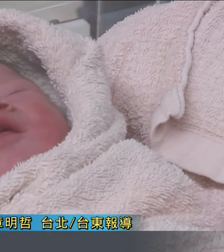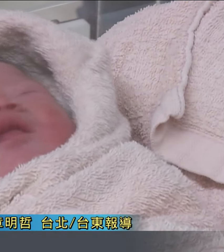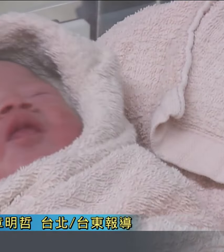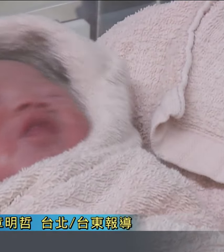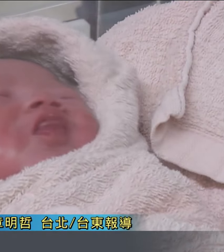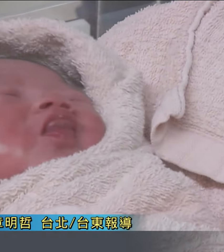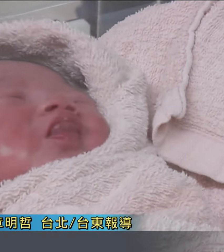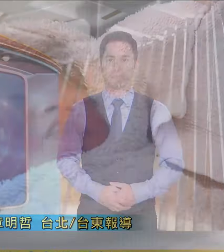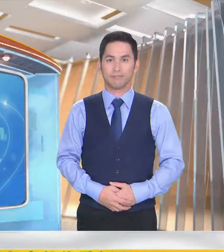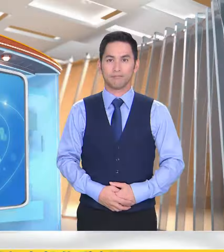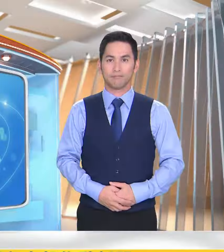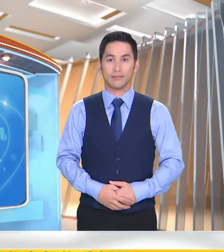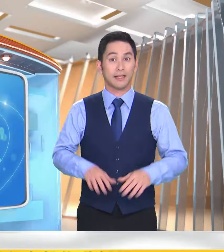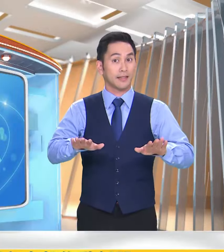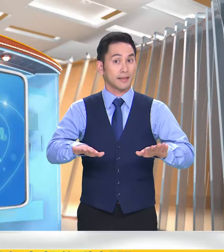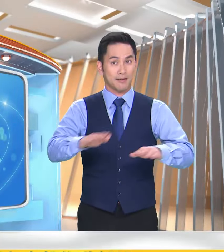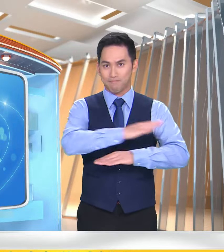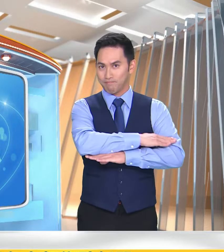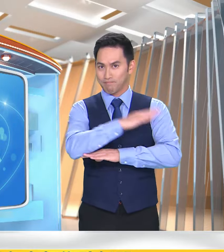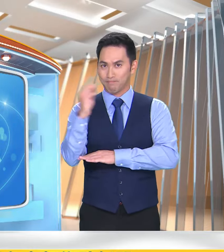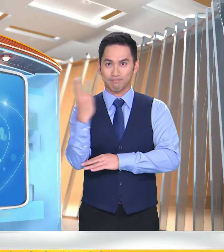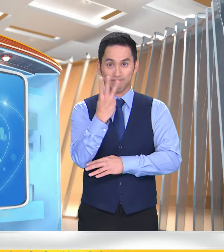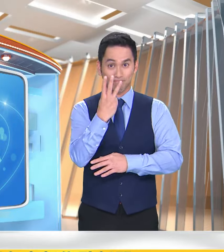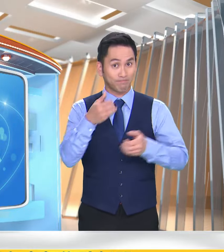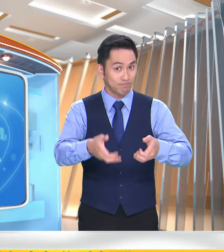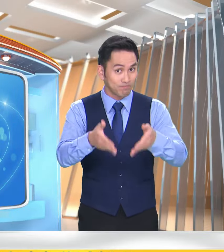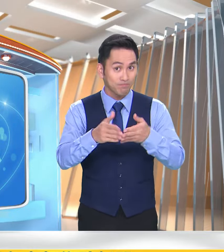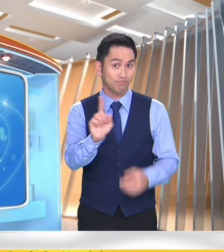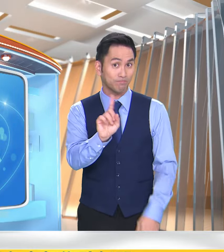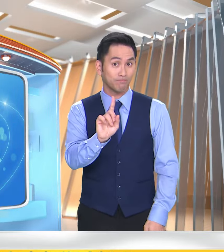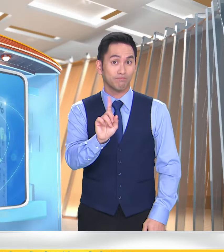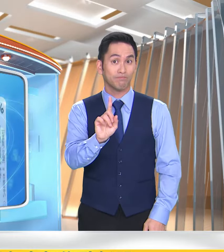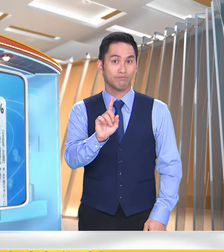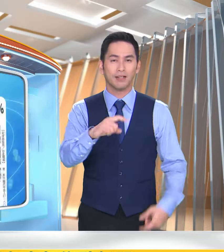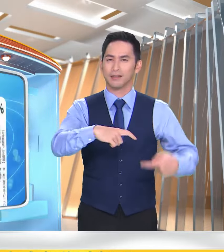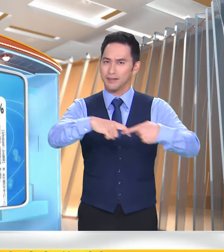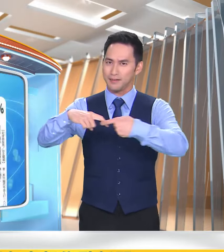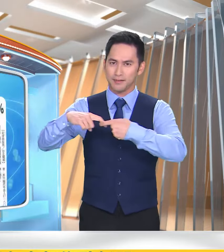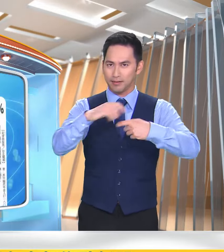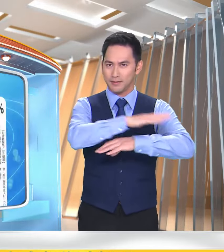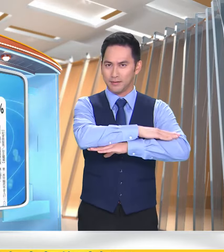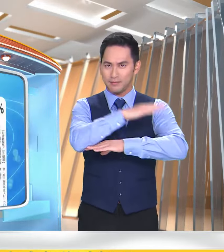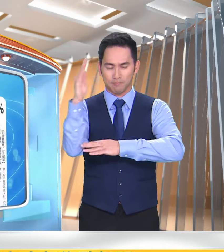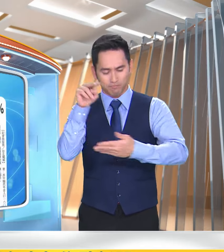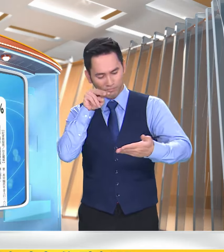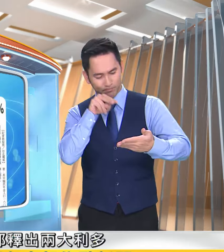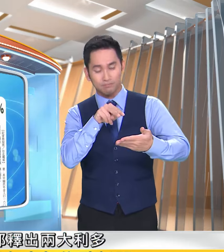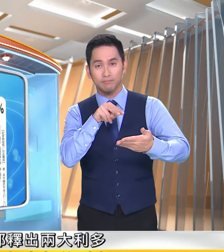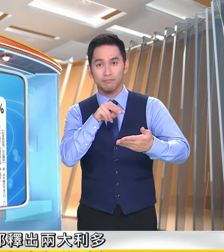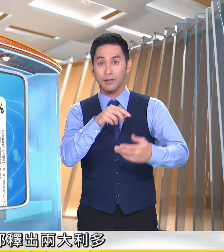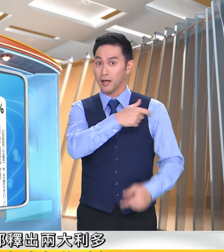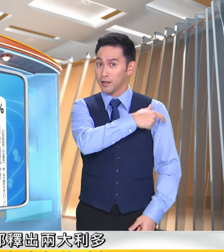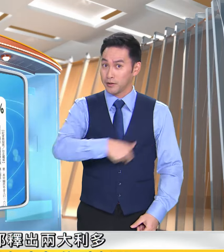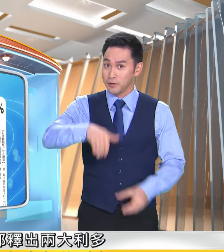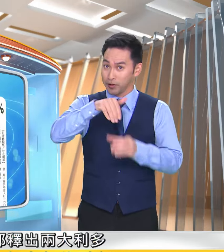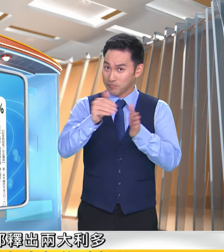道。 读报时间来看到，联合报提到了选战倒数，